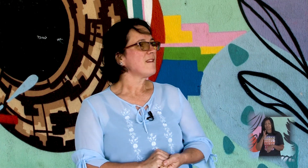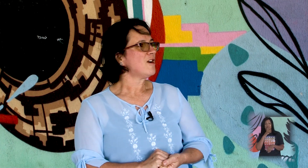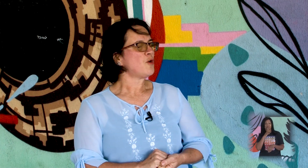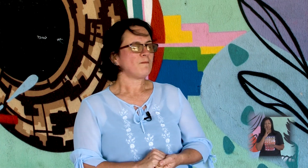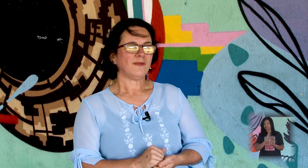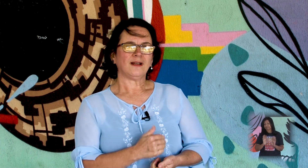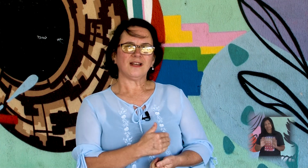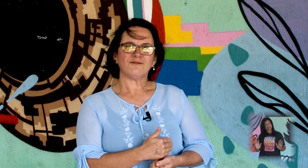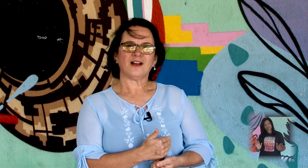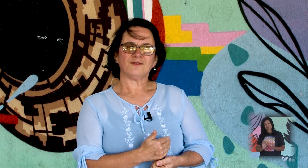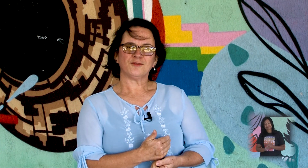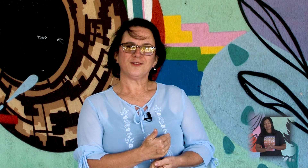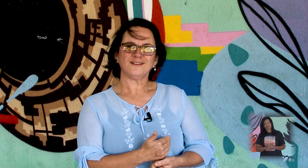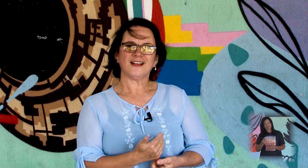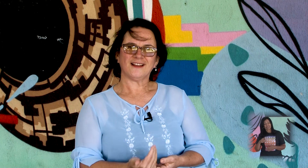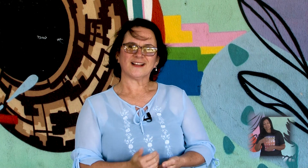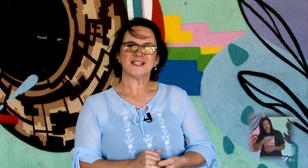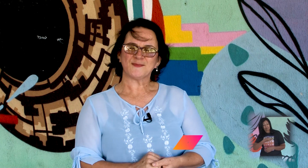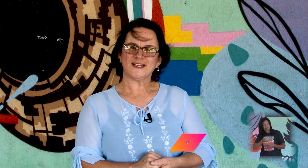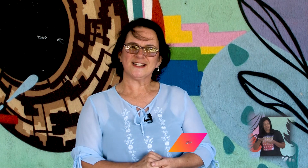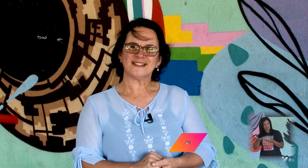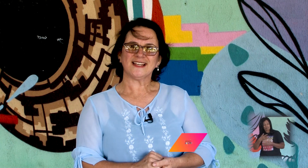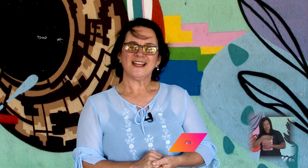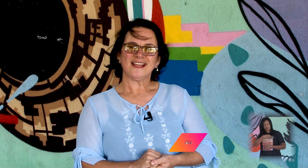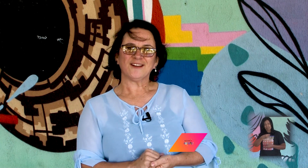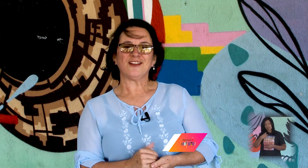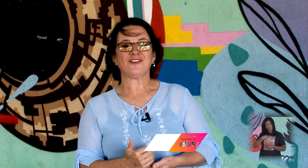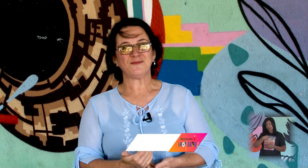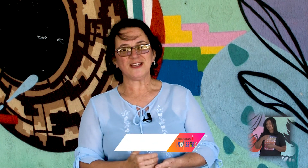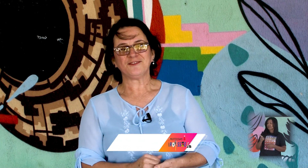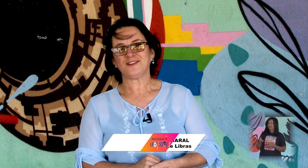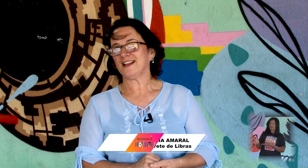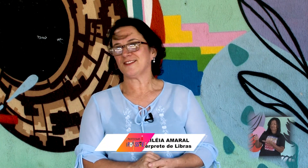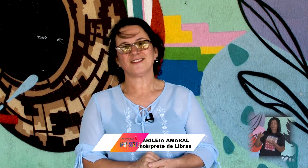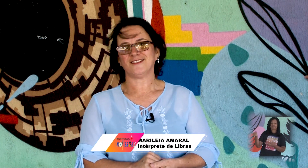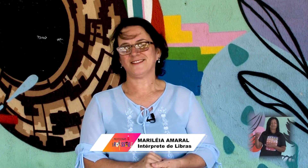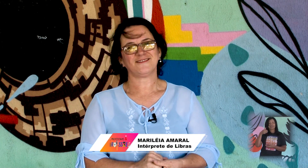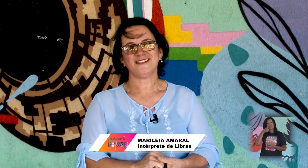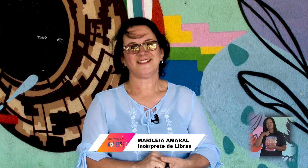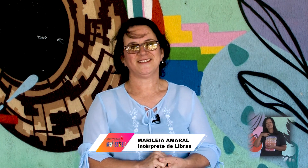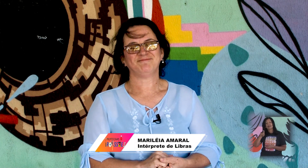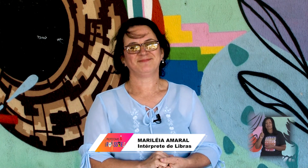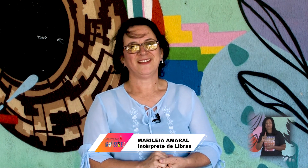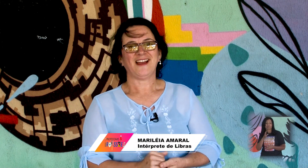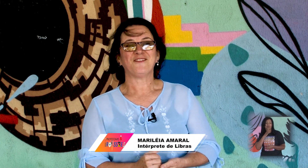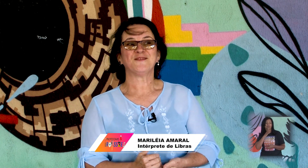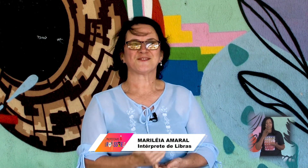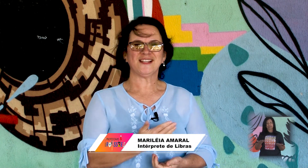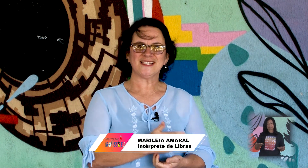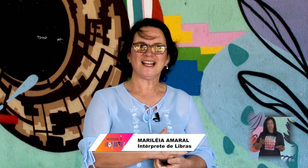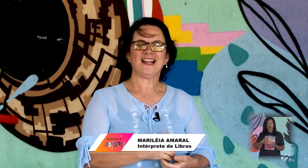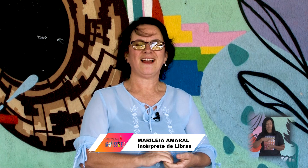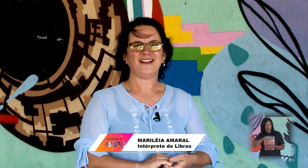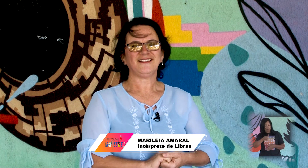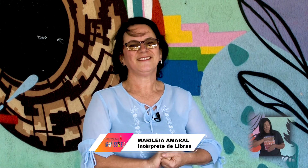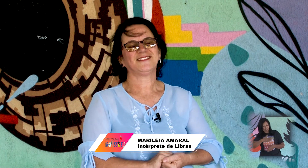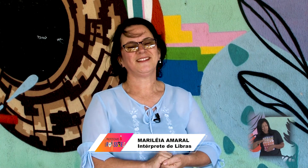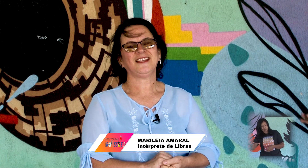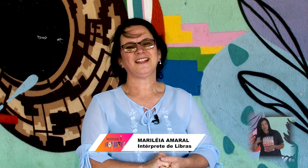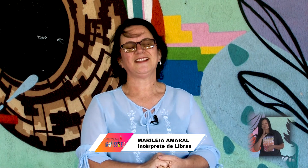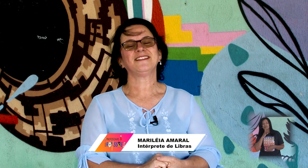conheciam? Não, ela levava o filho dela na Casa de Esperança e eu levava a minha filha e a gente não se conhecia. Aí fomos nos conhecer